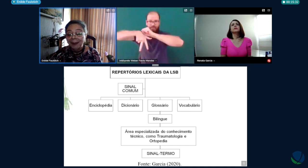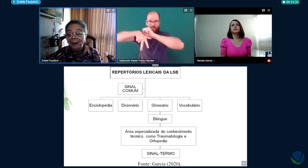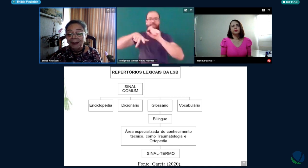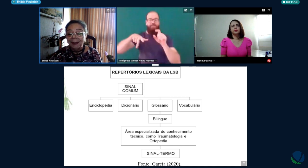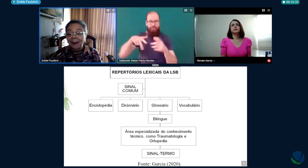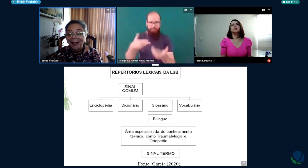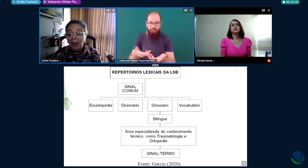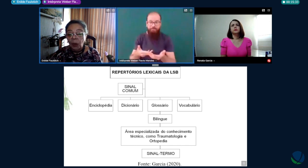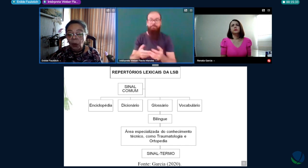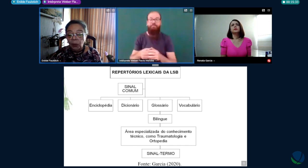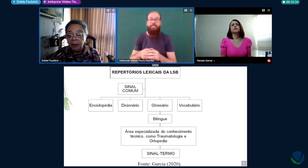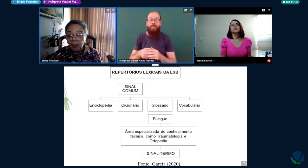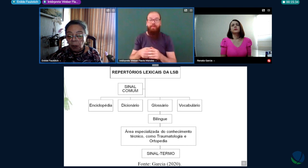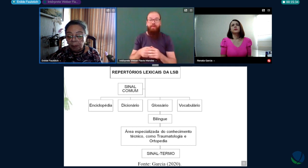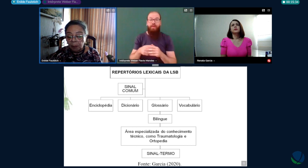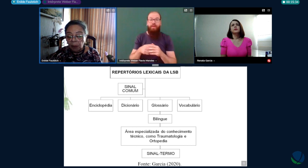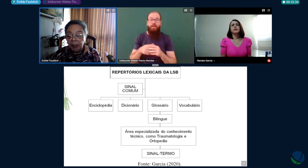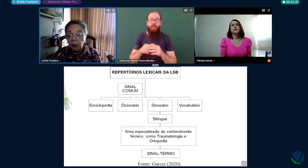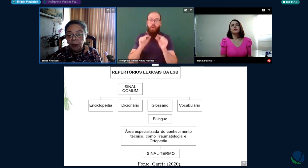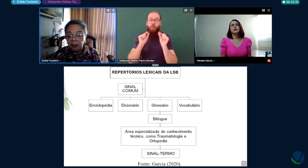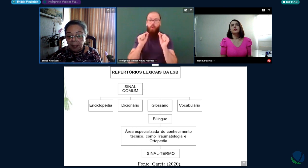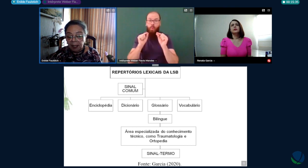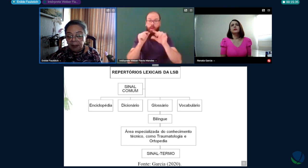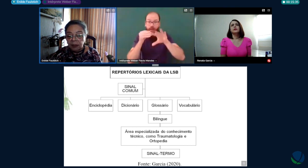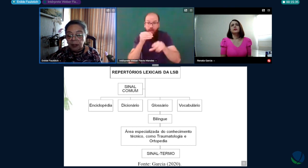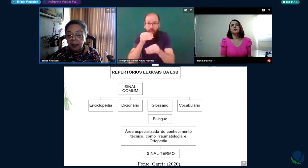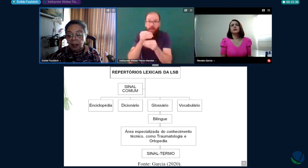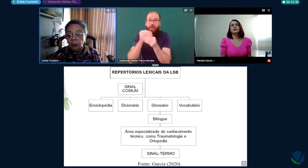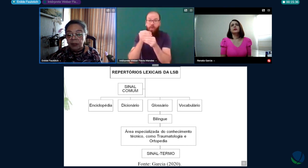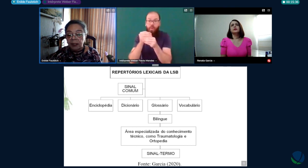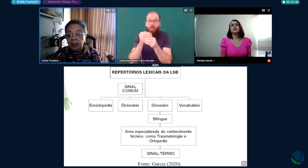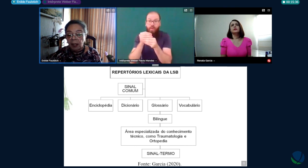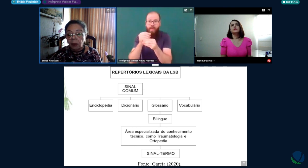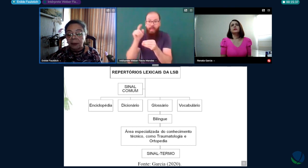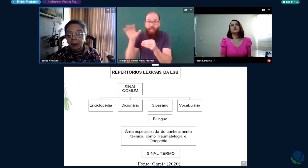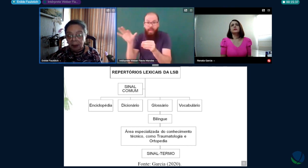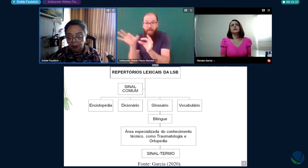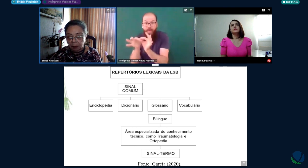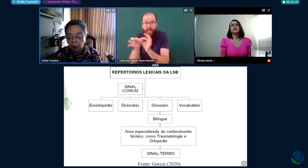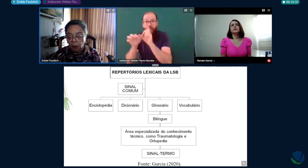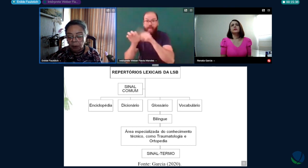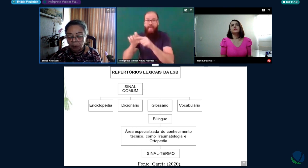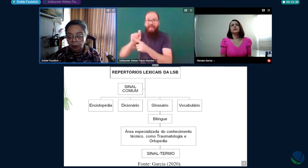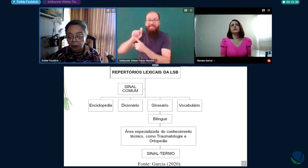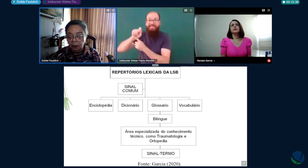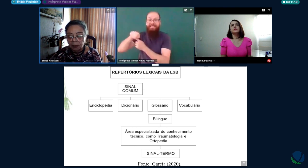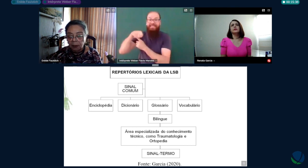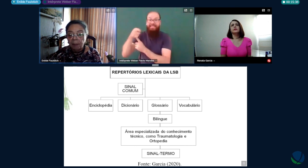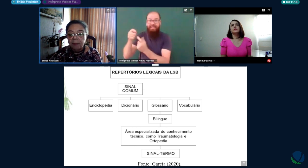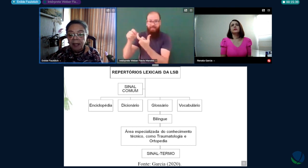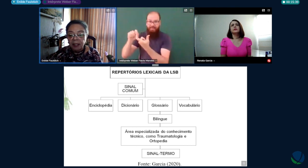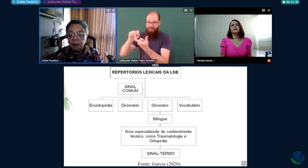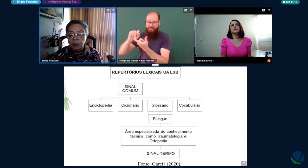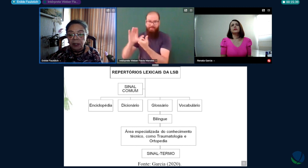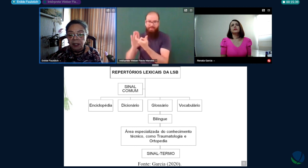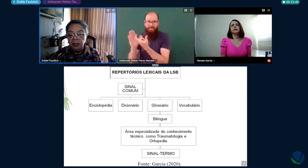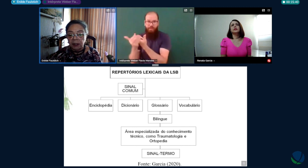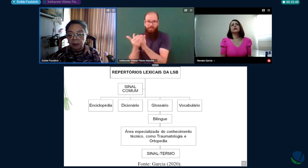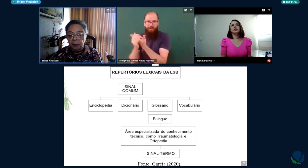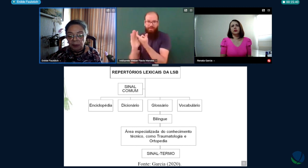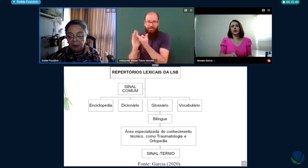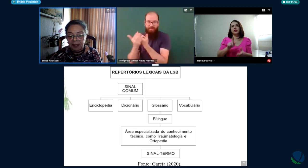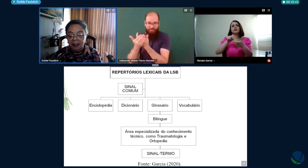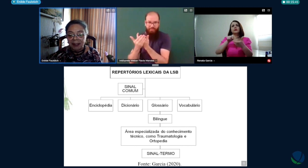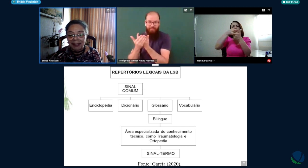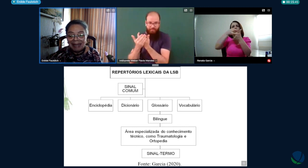né? E o que compõe a unidade é o sinal termo. Mesmo que seja